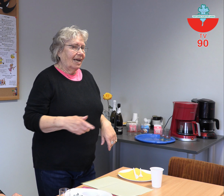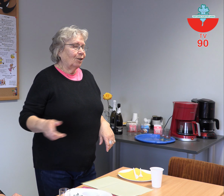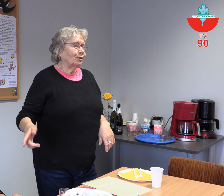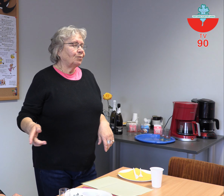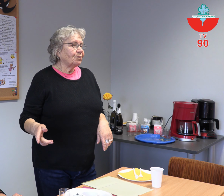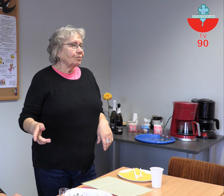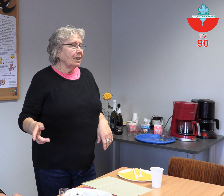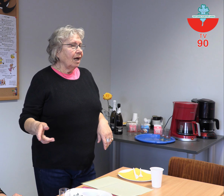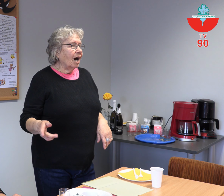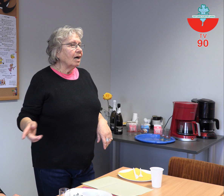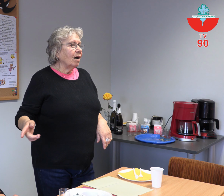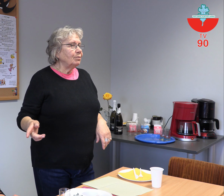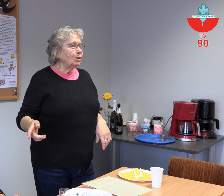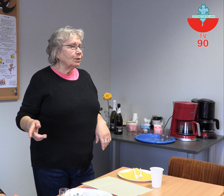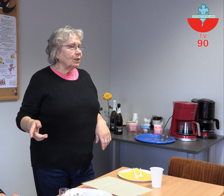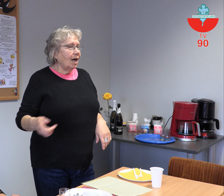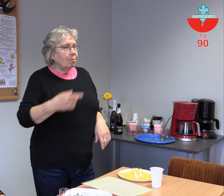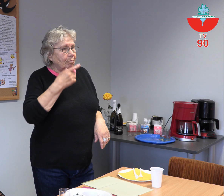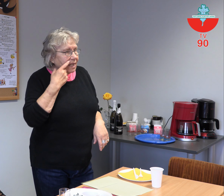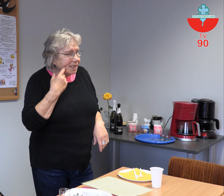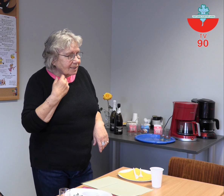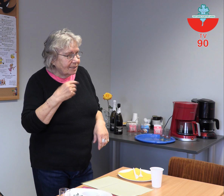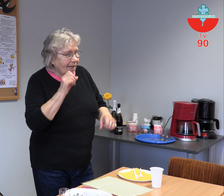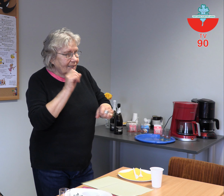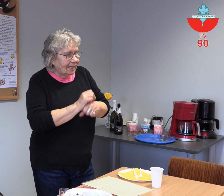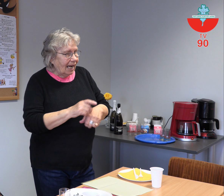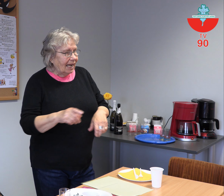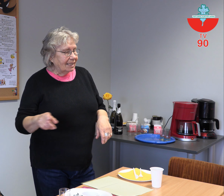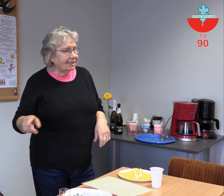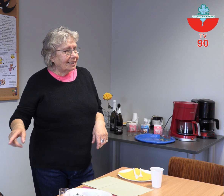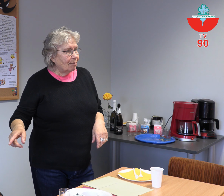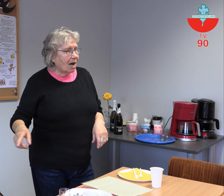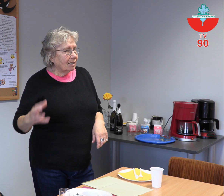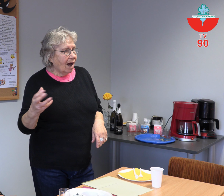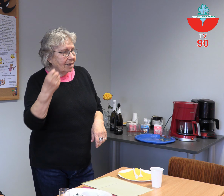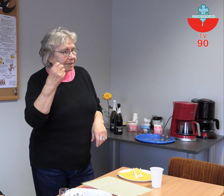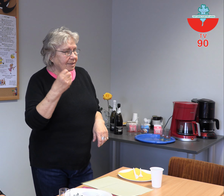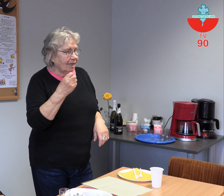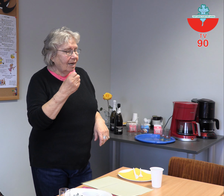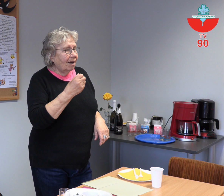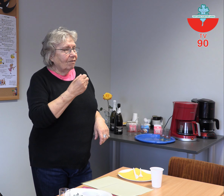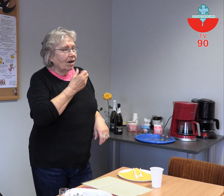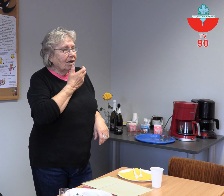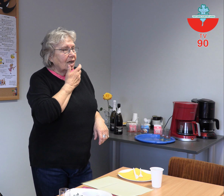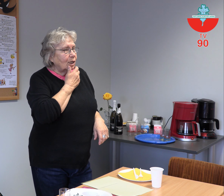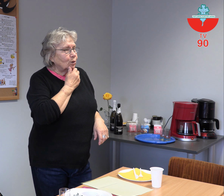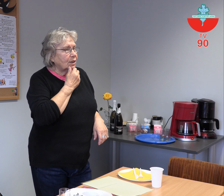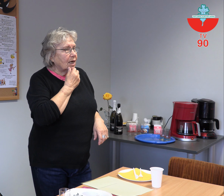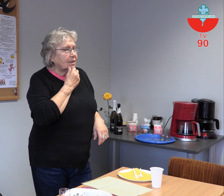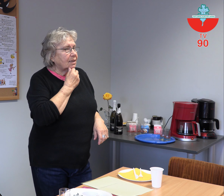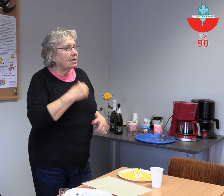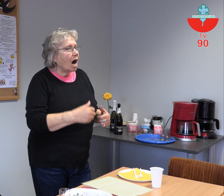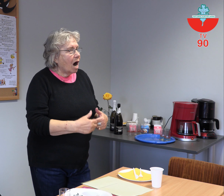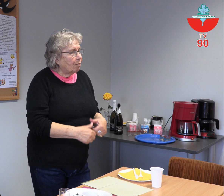jäänud. Aga minul mees tellis tema käest väga ilusat